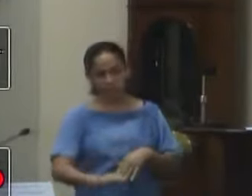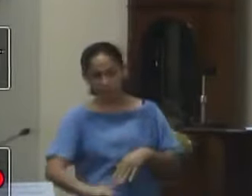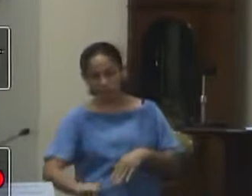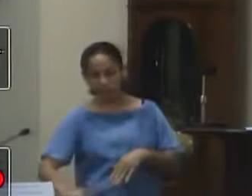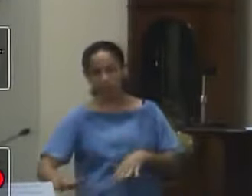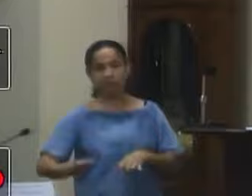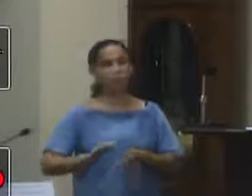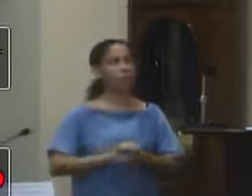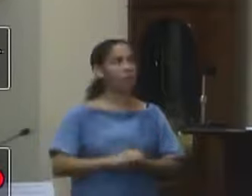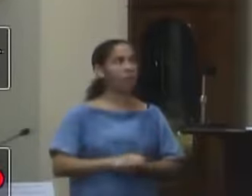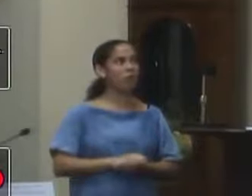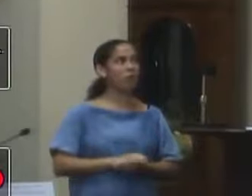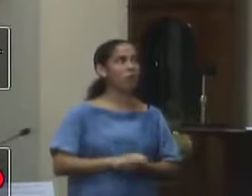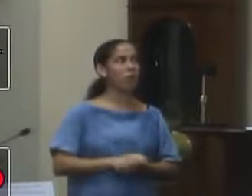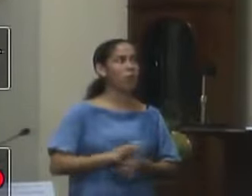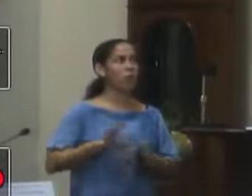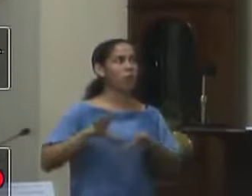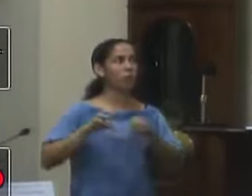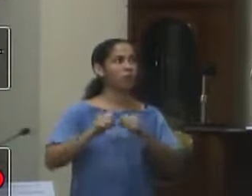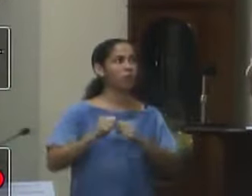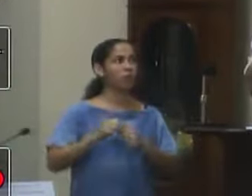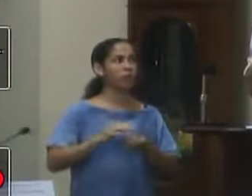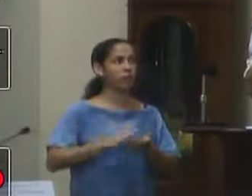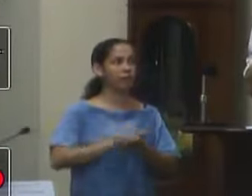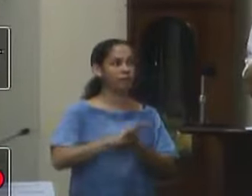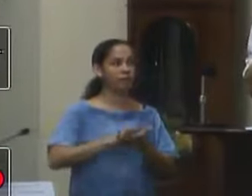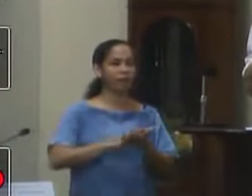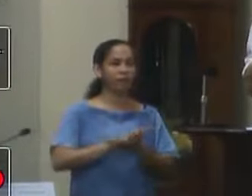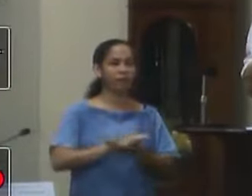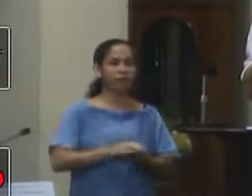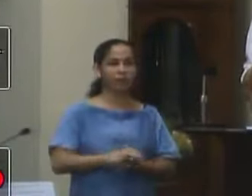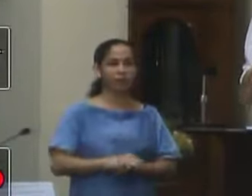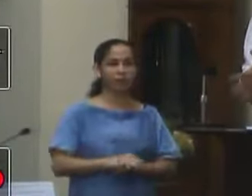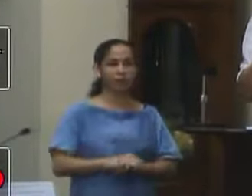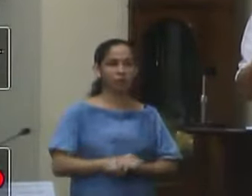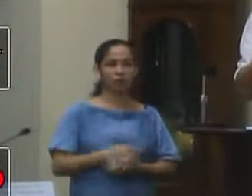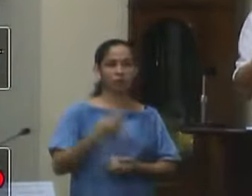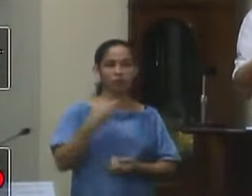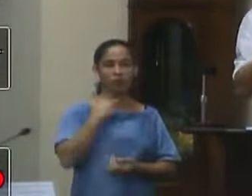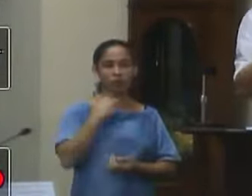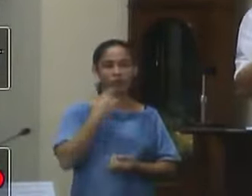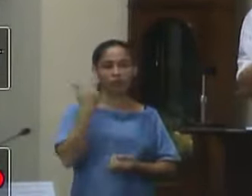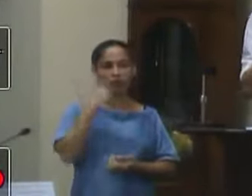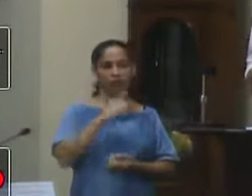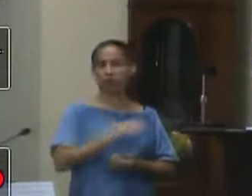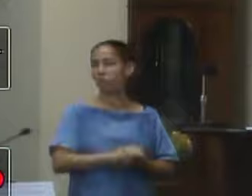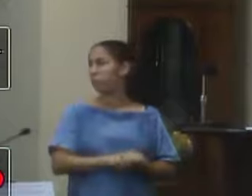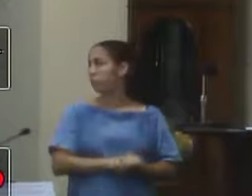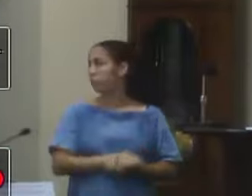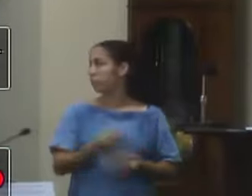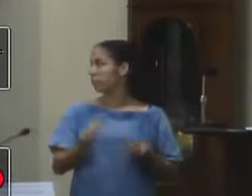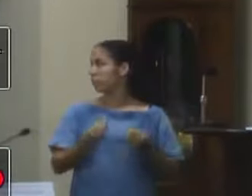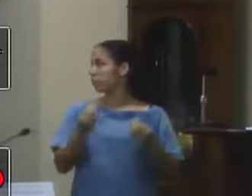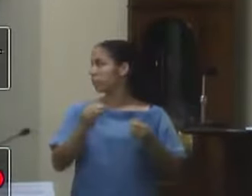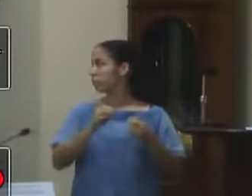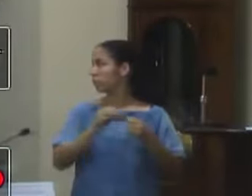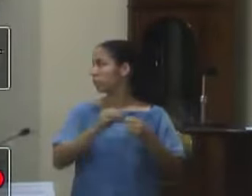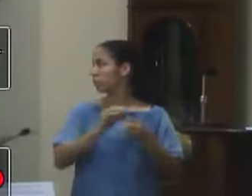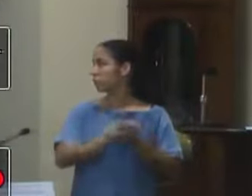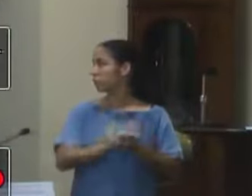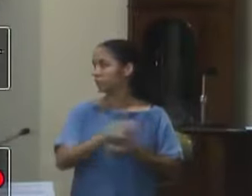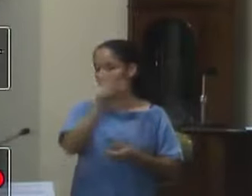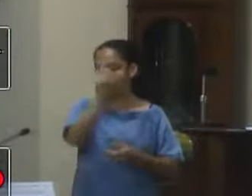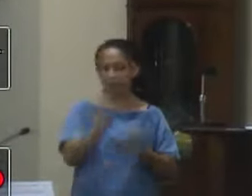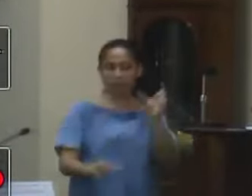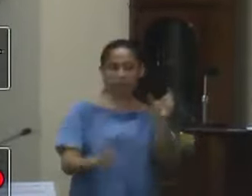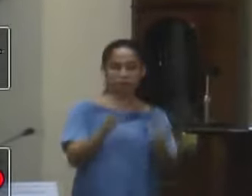já com a sua formação não trazem eficiência, não trazem representatividade, não